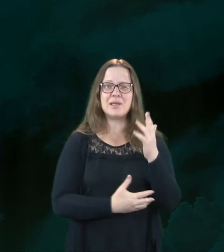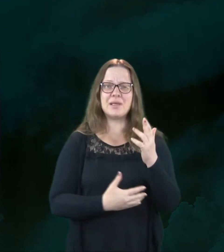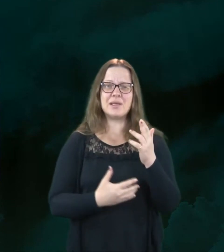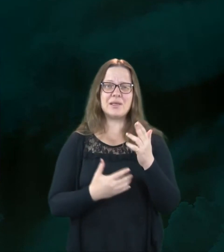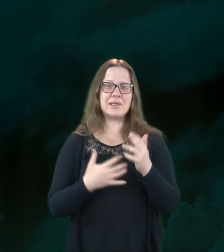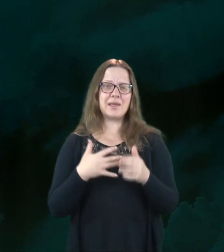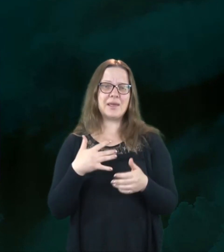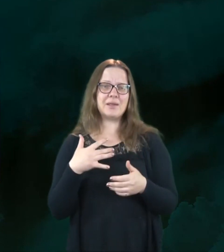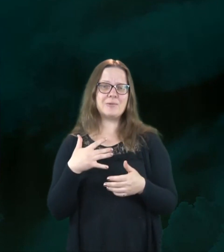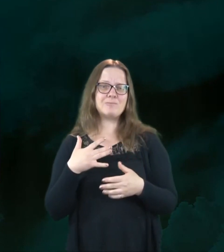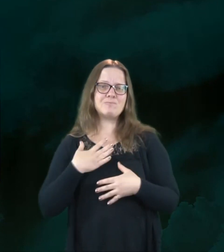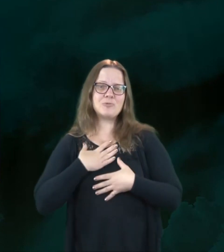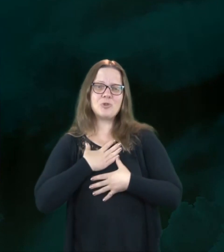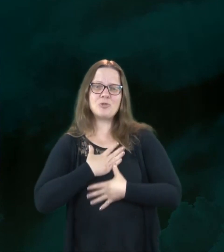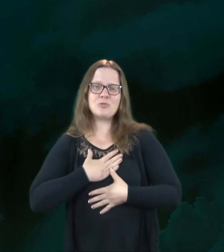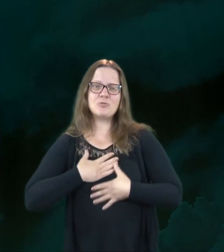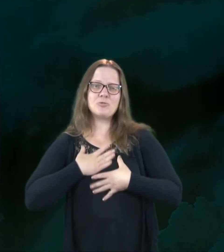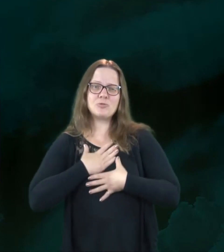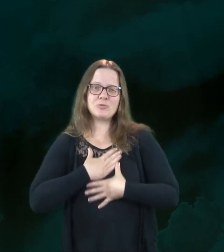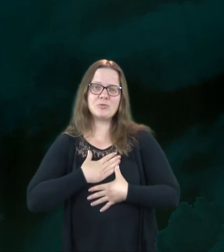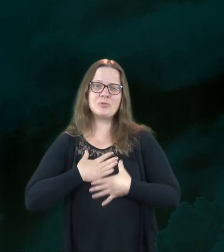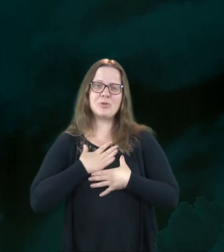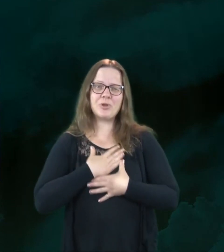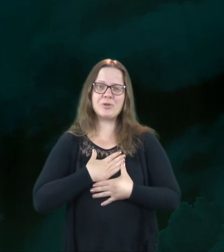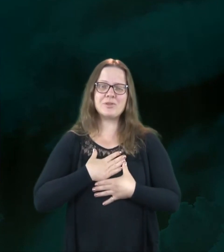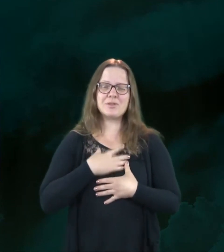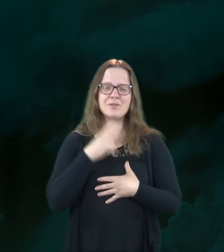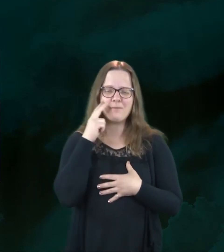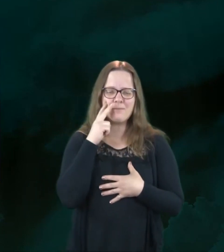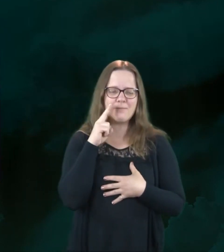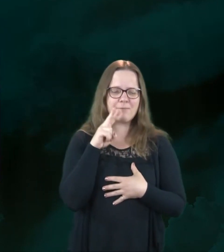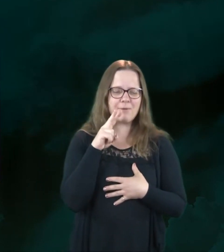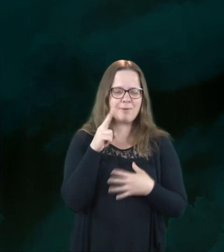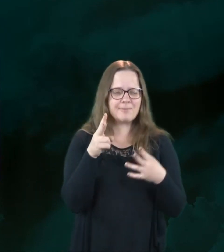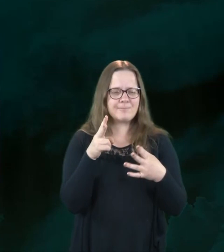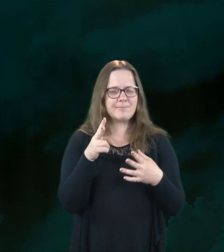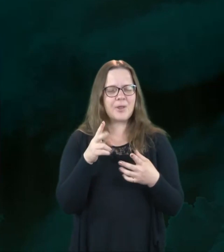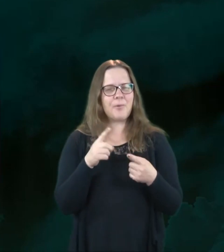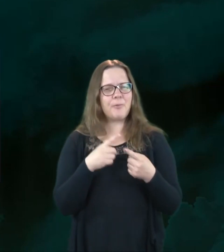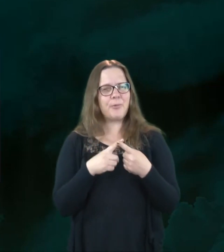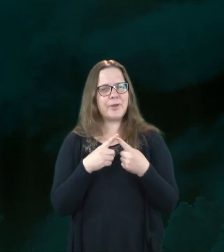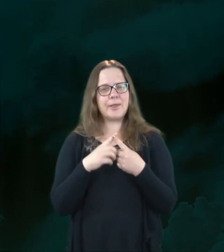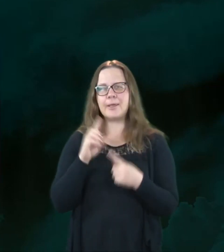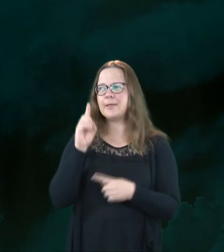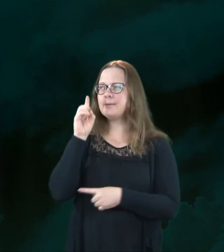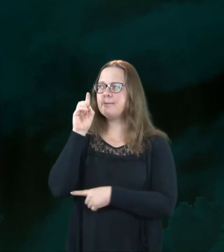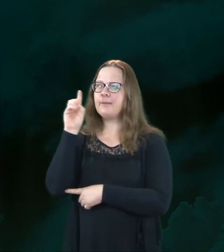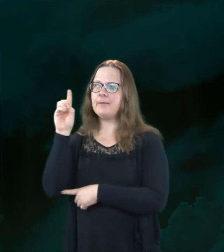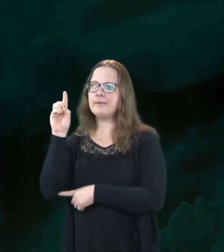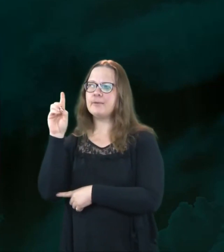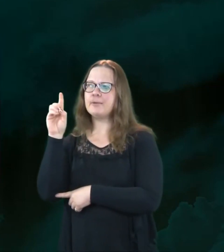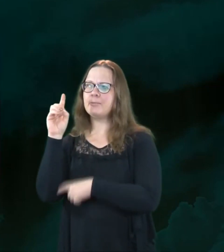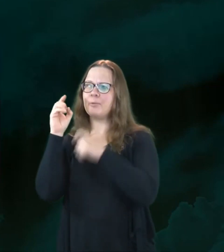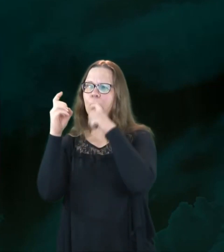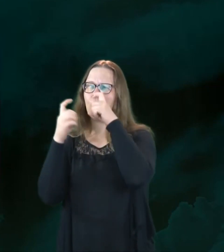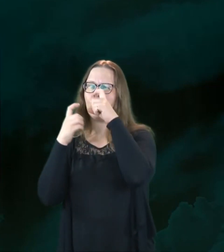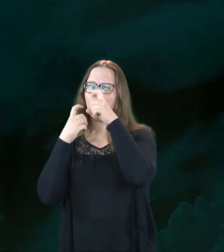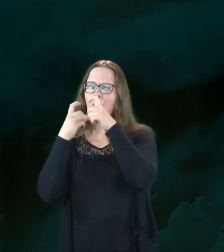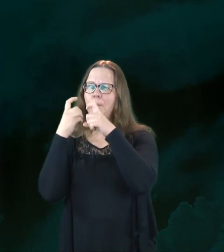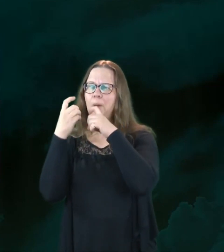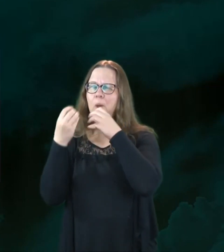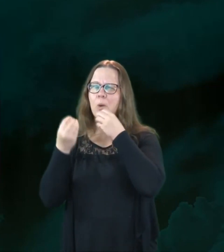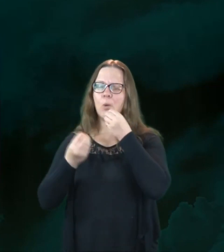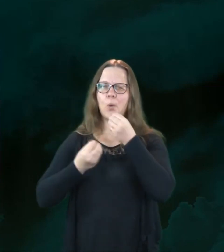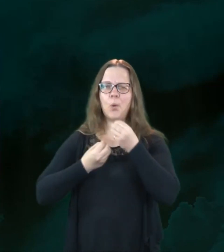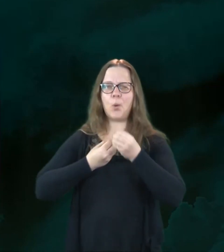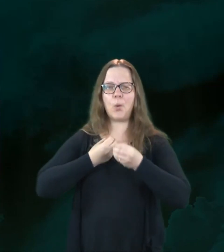eram agradáveis à vista. Deus se preocupa com a nossa vista, nosso sentido da visão.